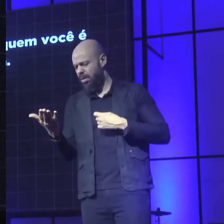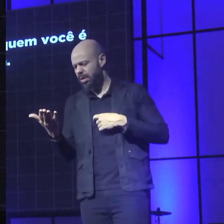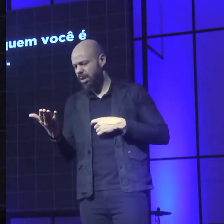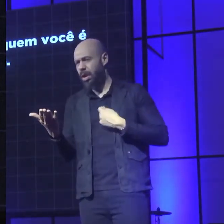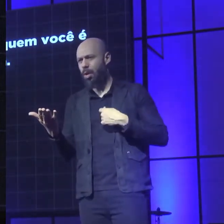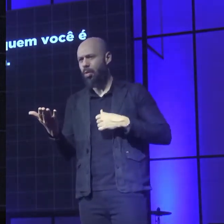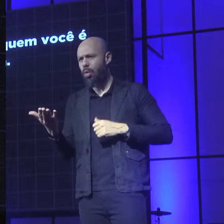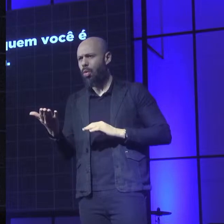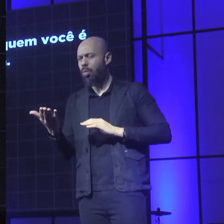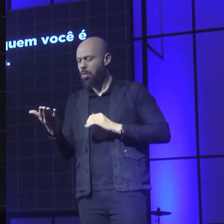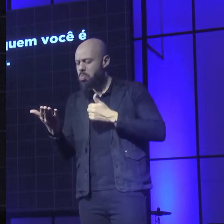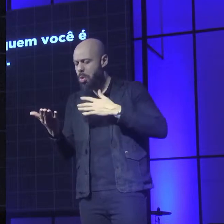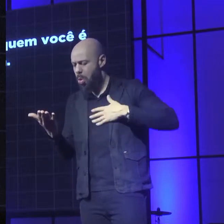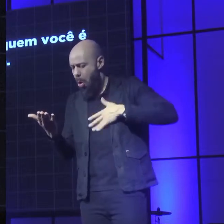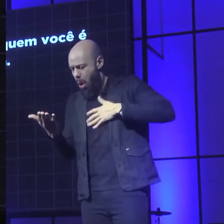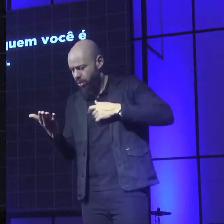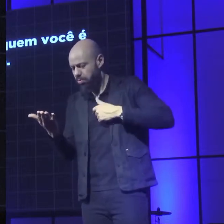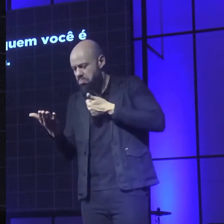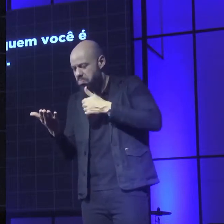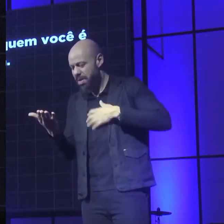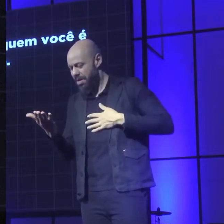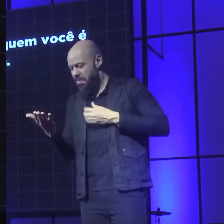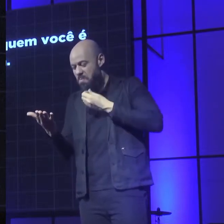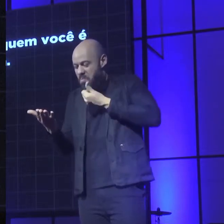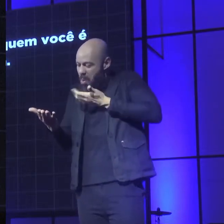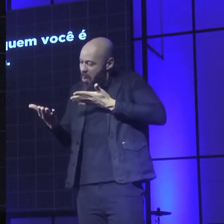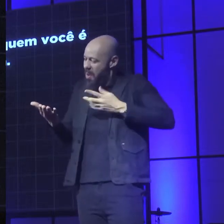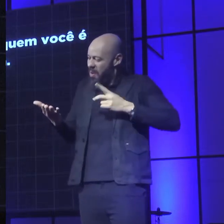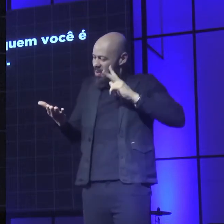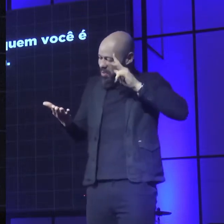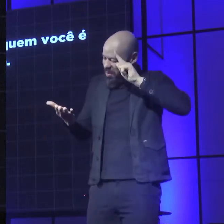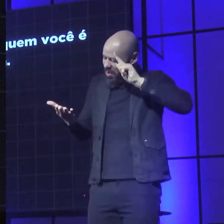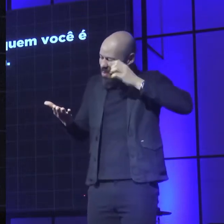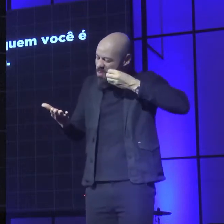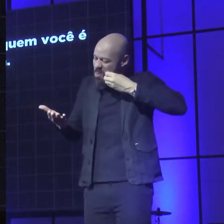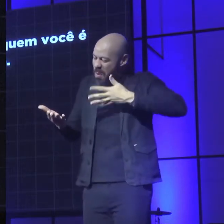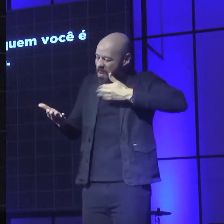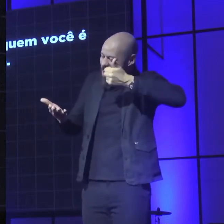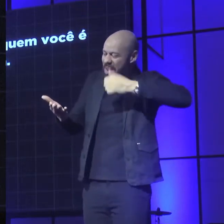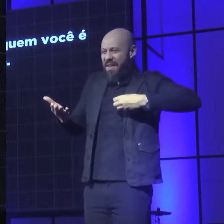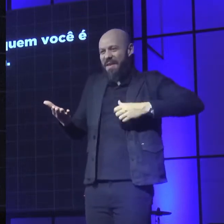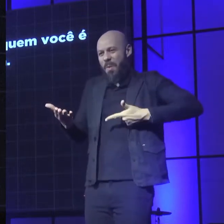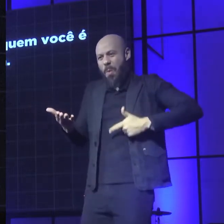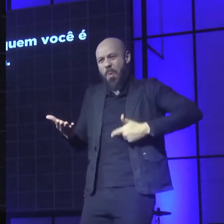Você gosta do que você está se tornando? Você gosta